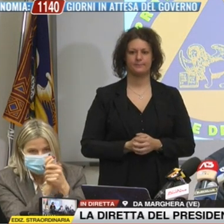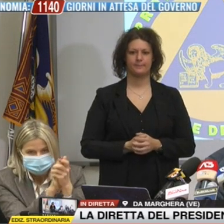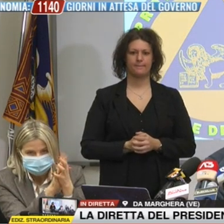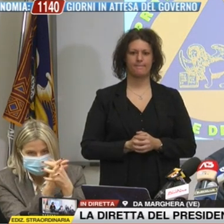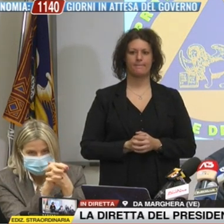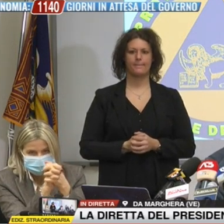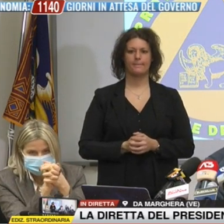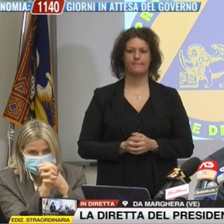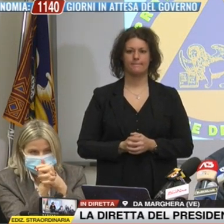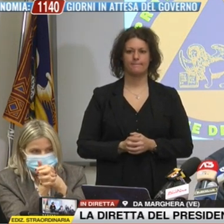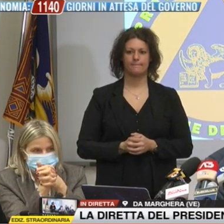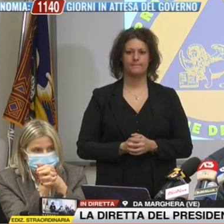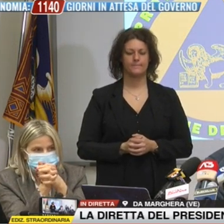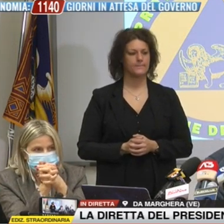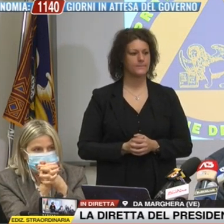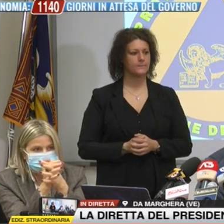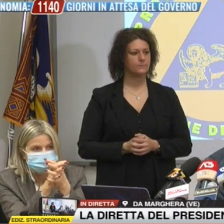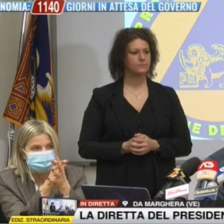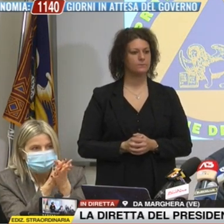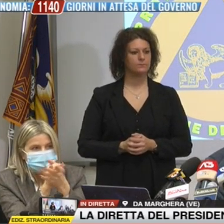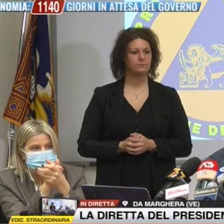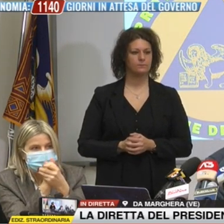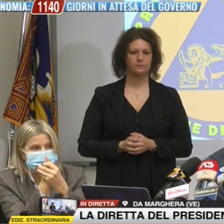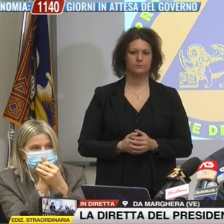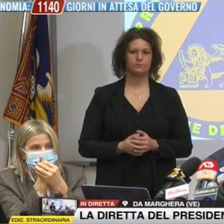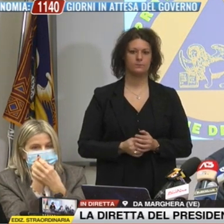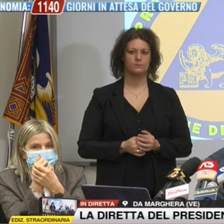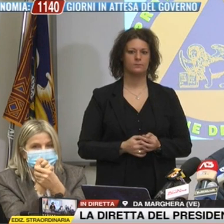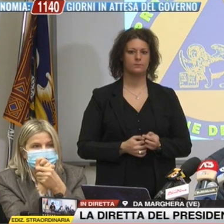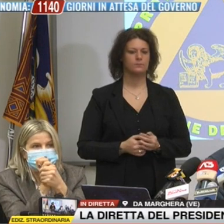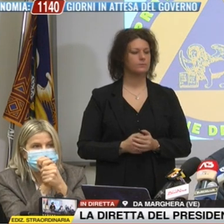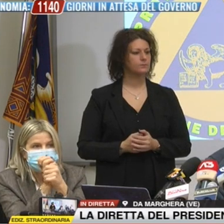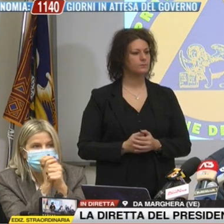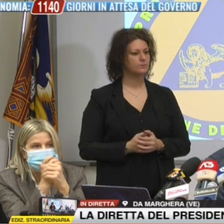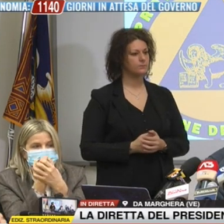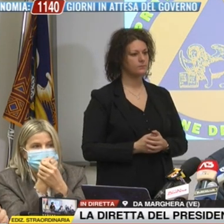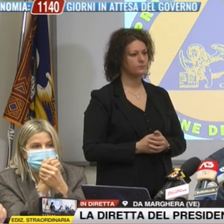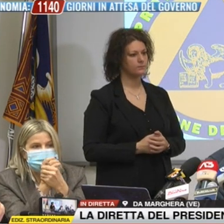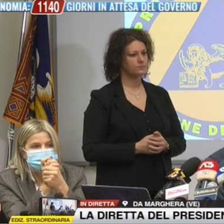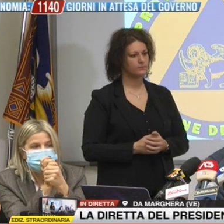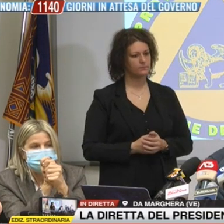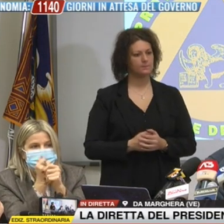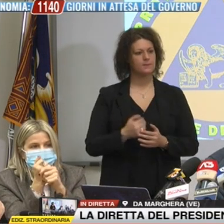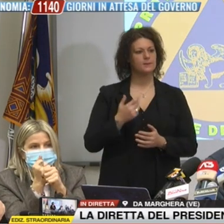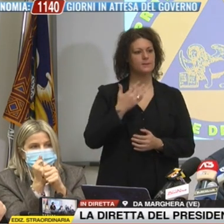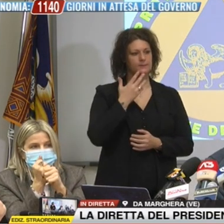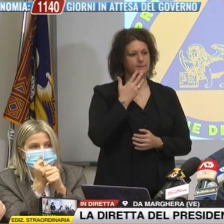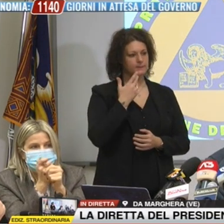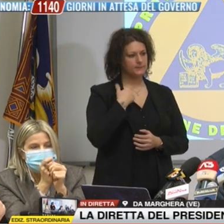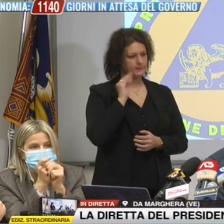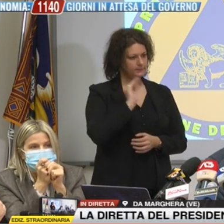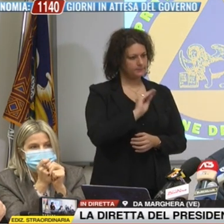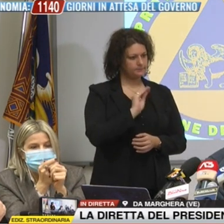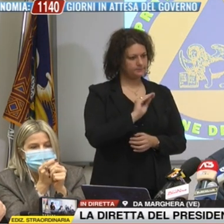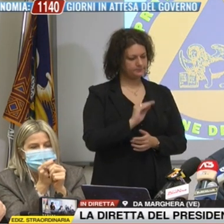Fois, no, Salmaso e Fois, scusa. Ve l'ho scritto sul problema. No, vai. No, allora, anch'io volevo capire,